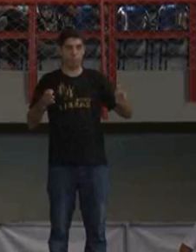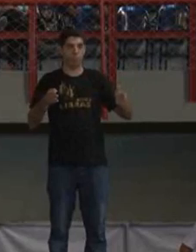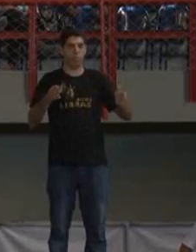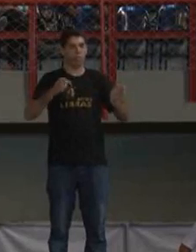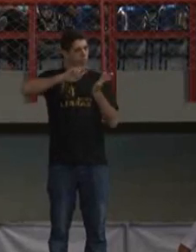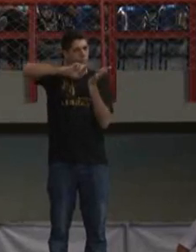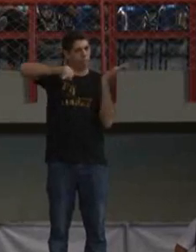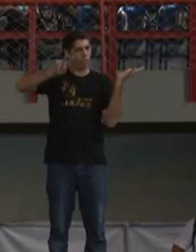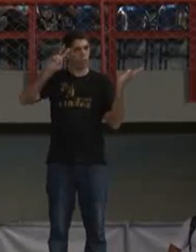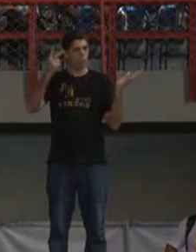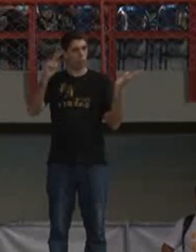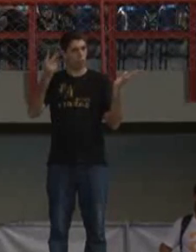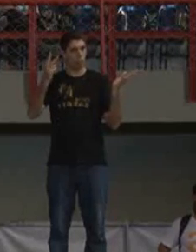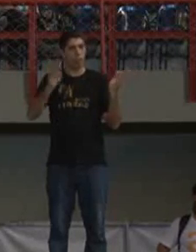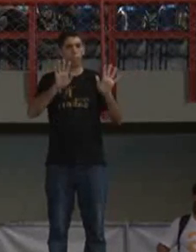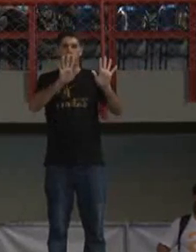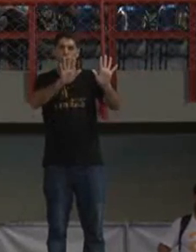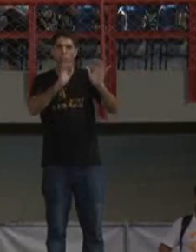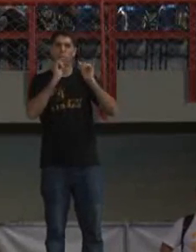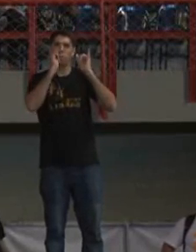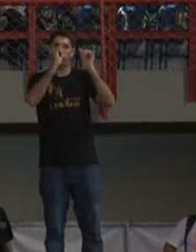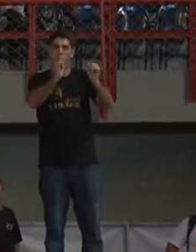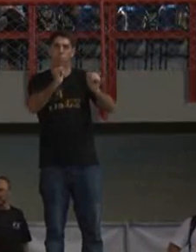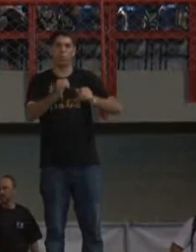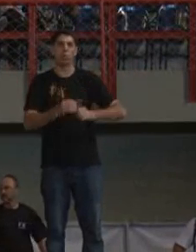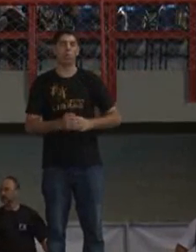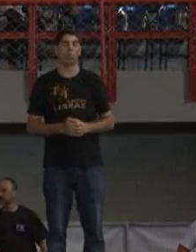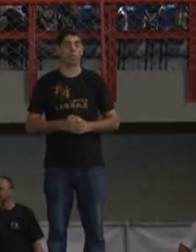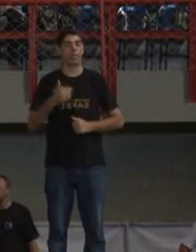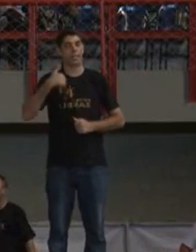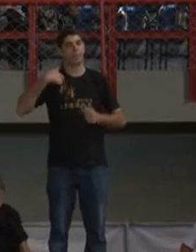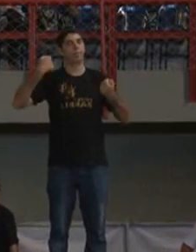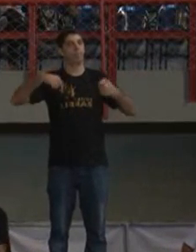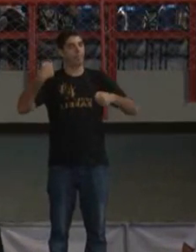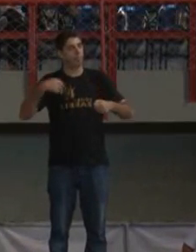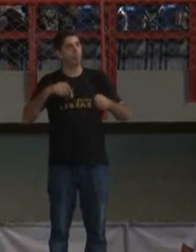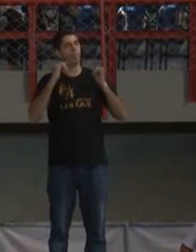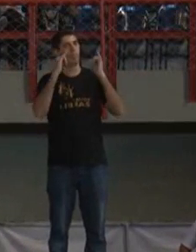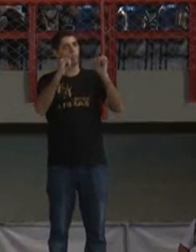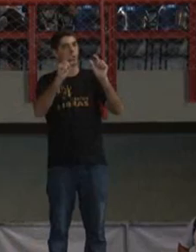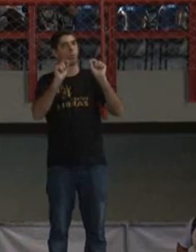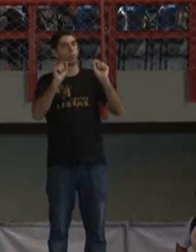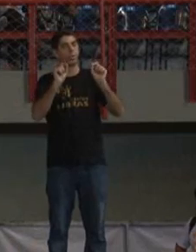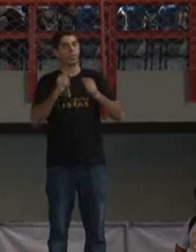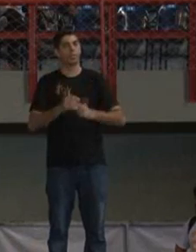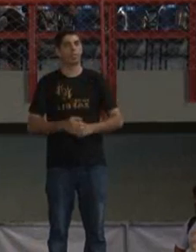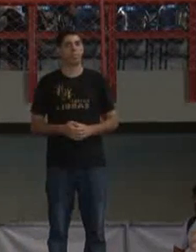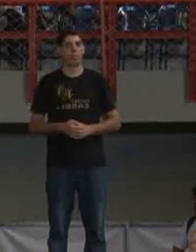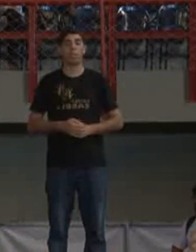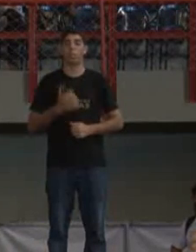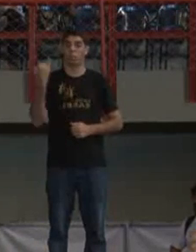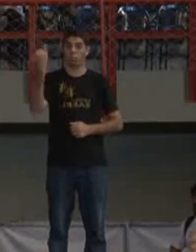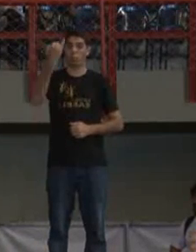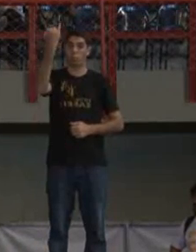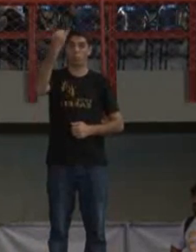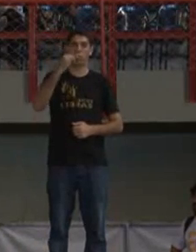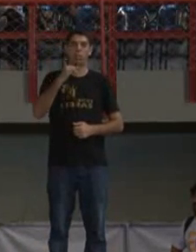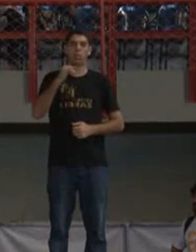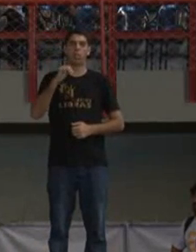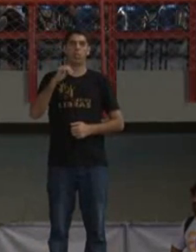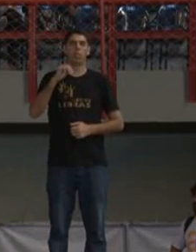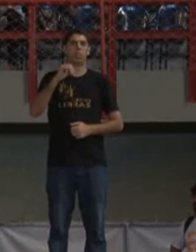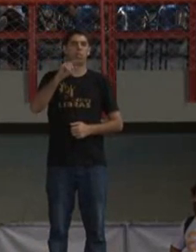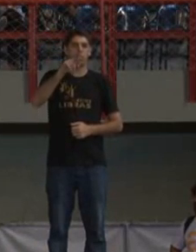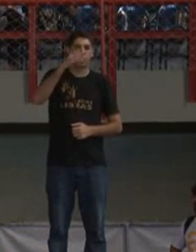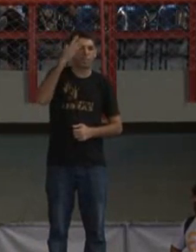antemão, não posso me furtar de comentar com vocês o contexto da